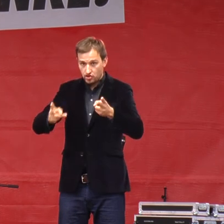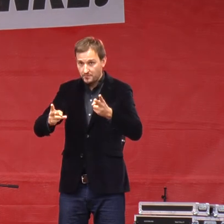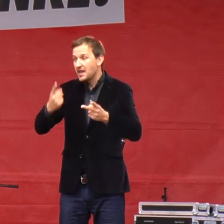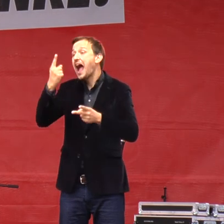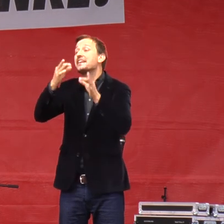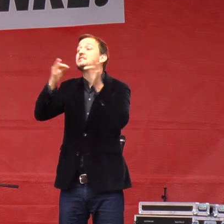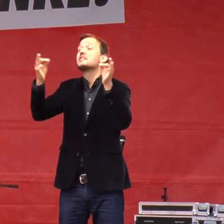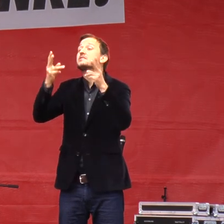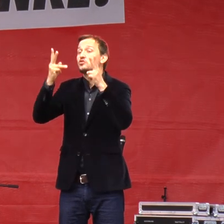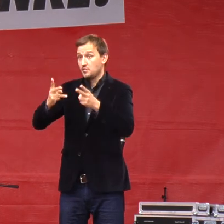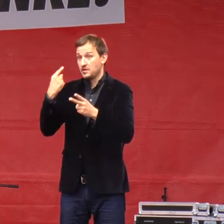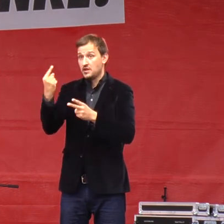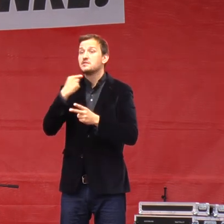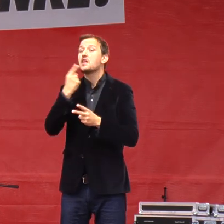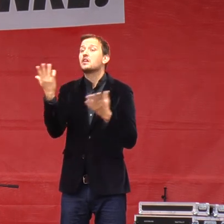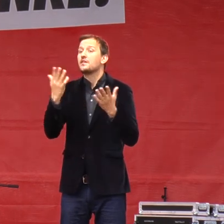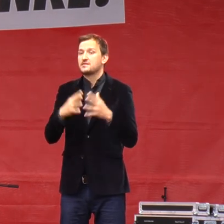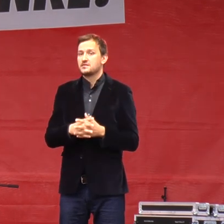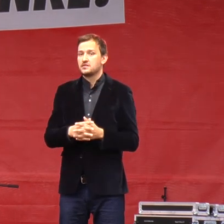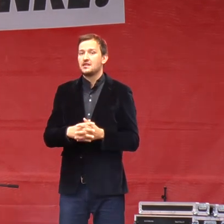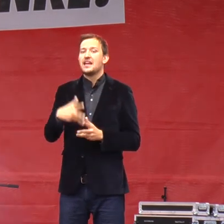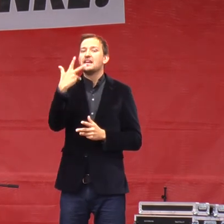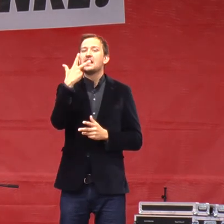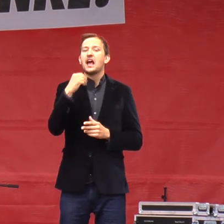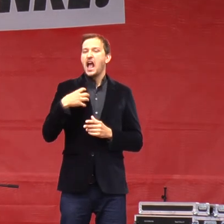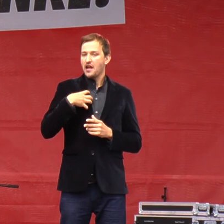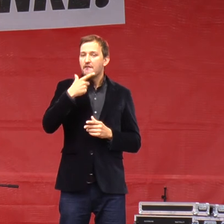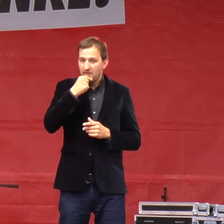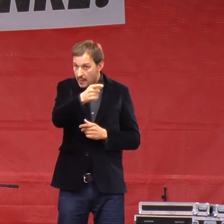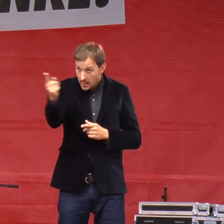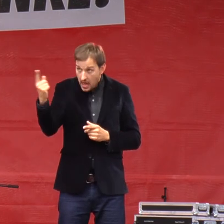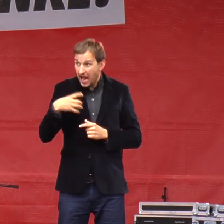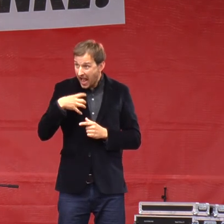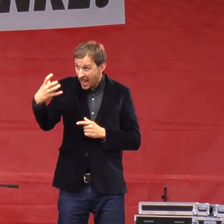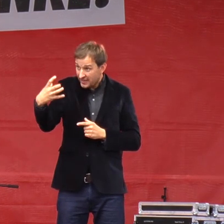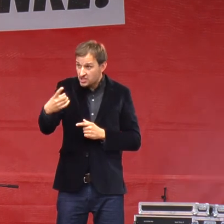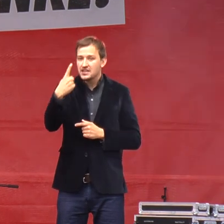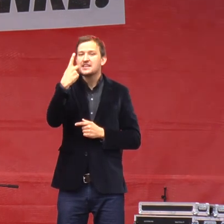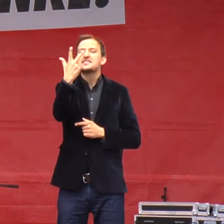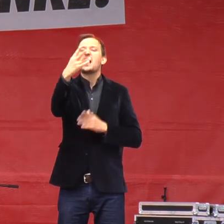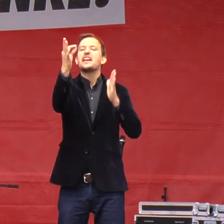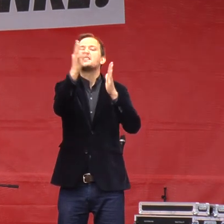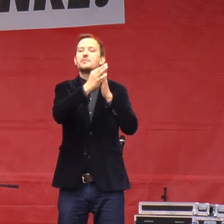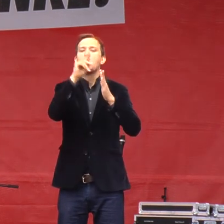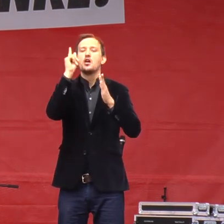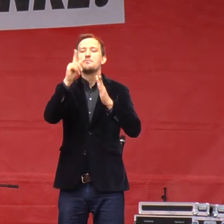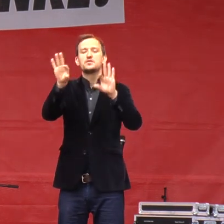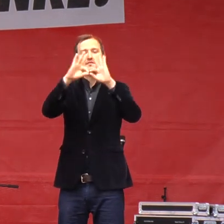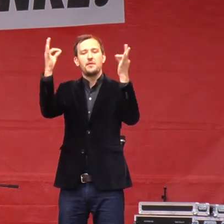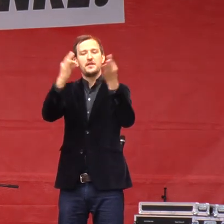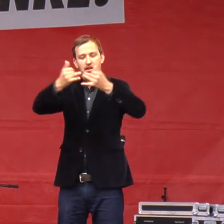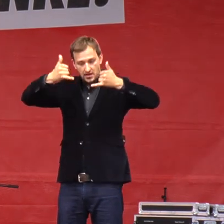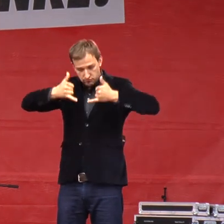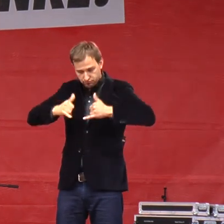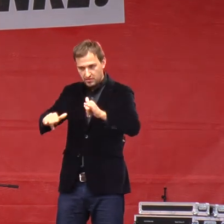einen richtigen Satz gesagt. Er hat gesagt, ich gebe dir 3 Tipps, um reich zu werden. Tipp 1, du wirst in eine Familie reingeboren,